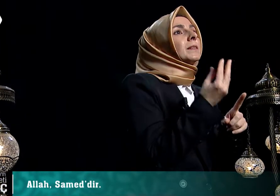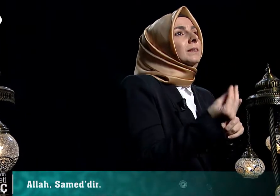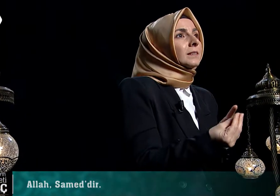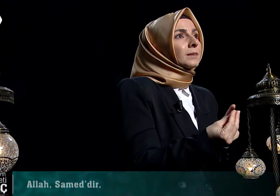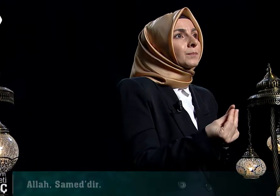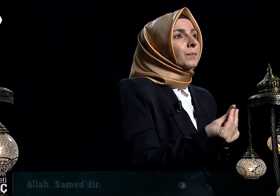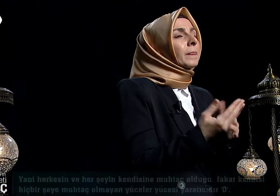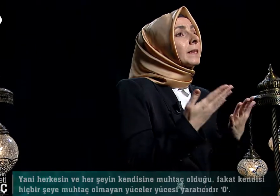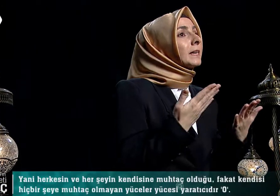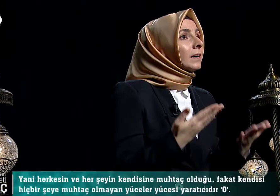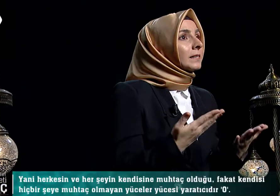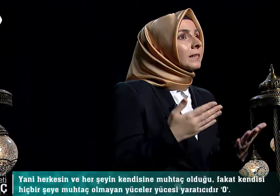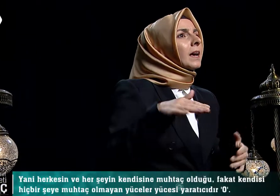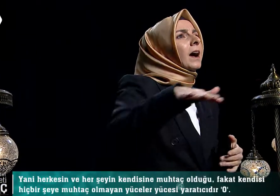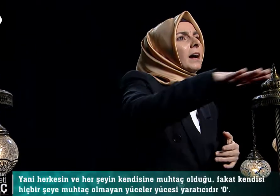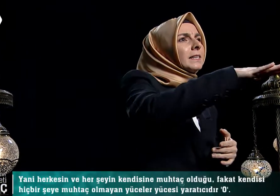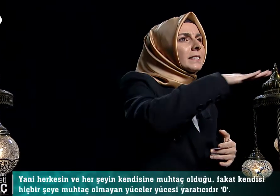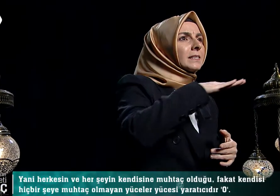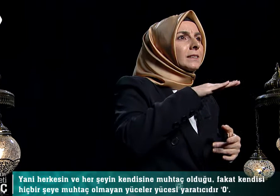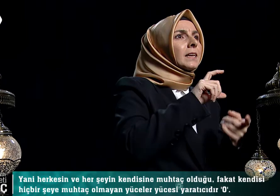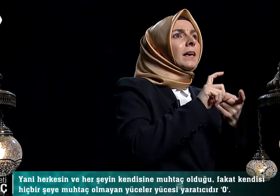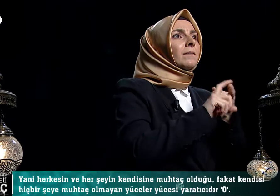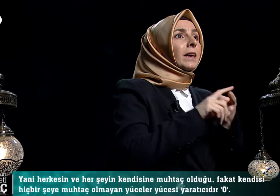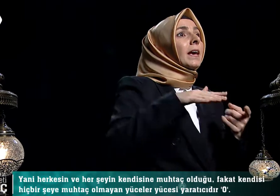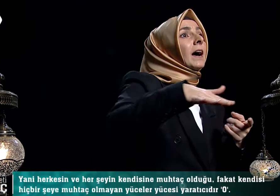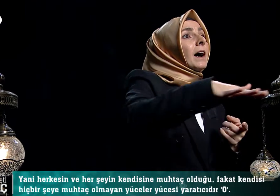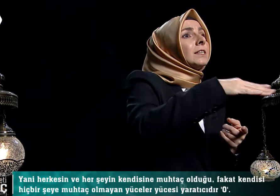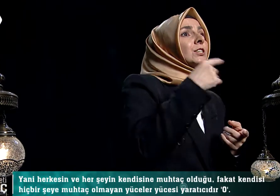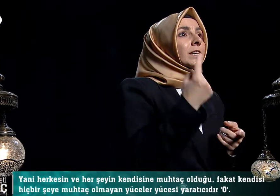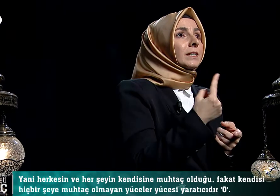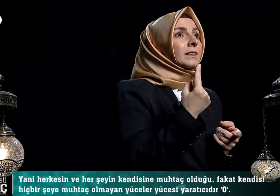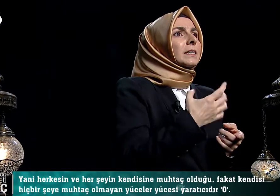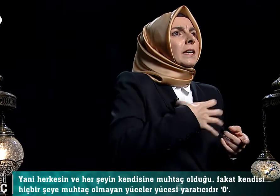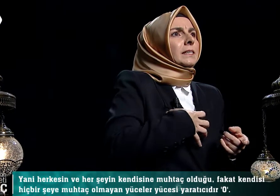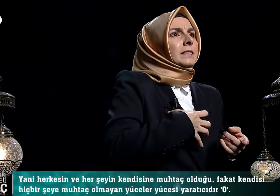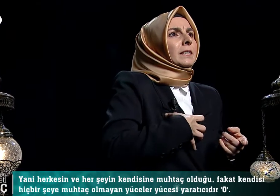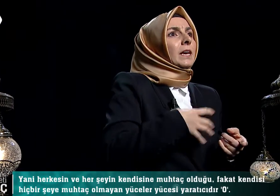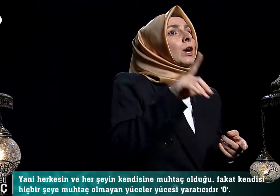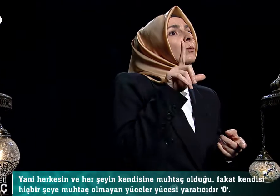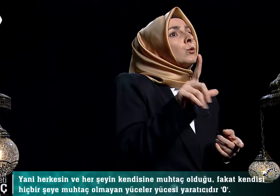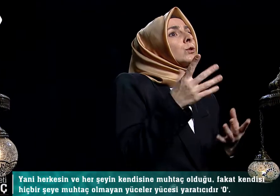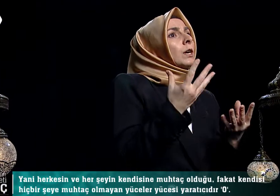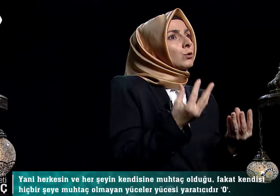Samet'tir. Yani herkesin ve her şeyin kendisine muhtaç